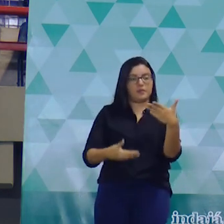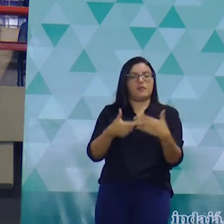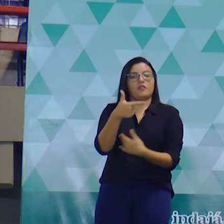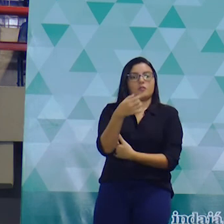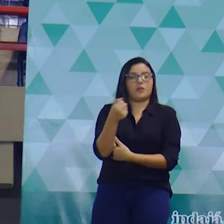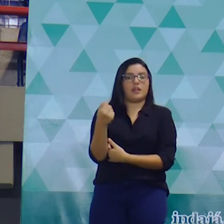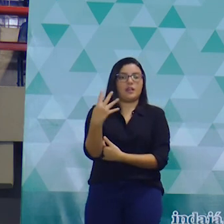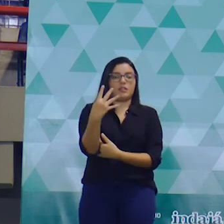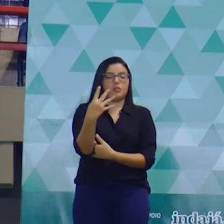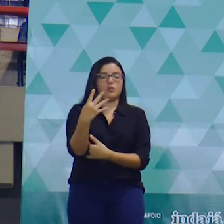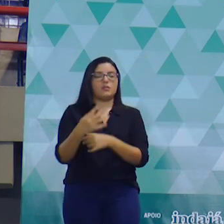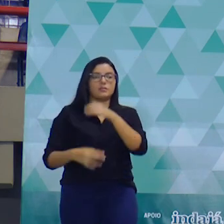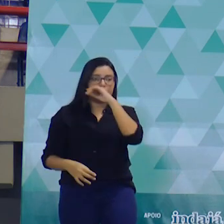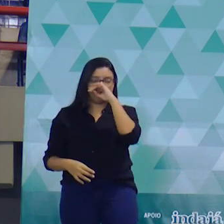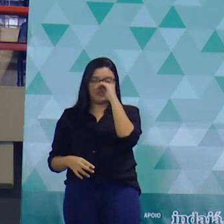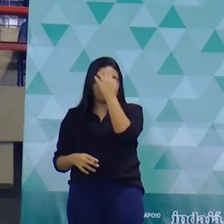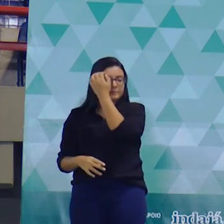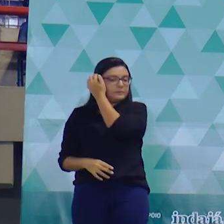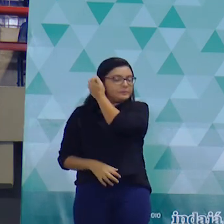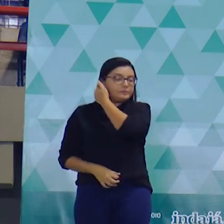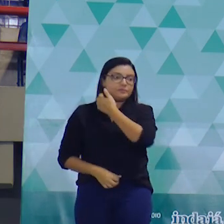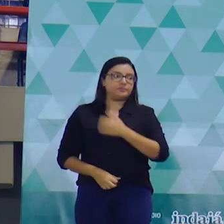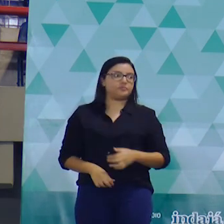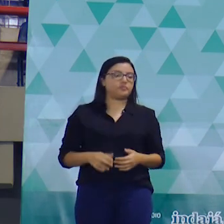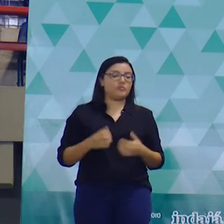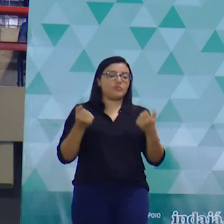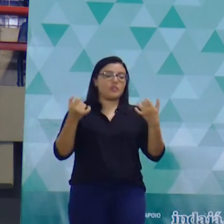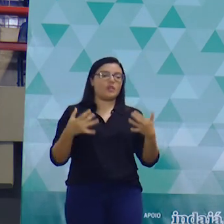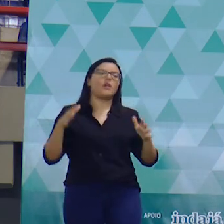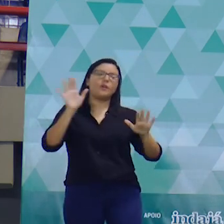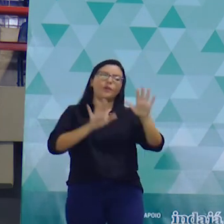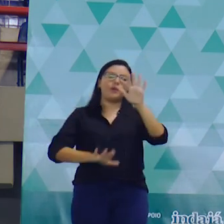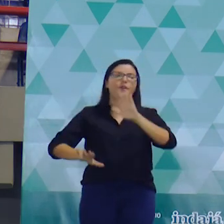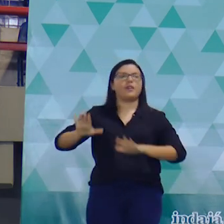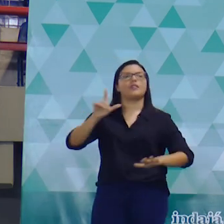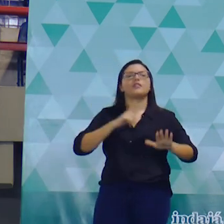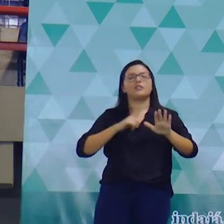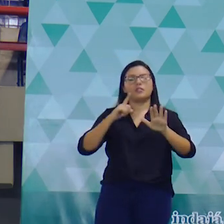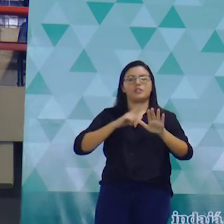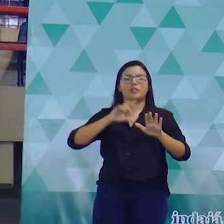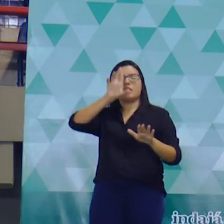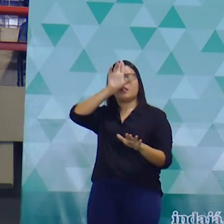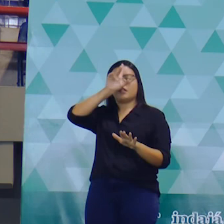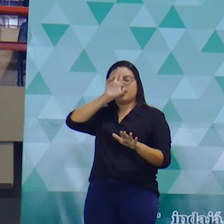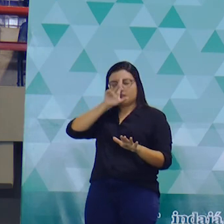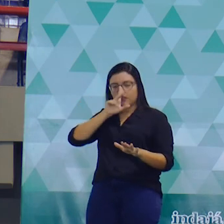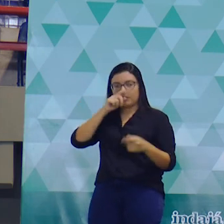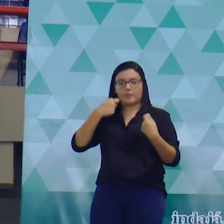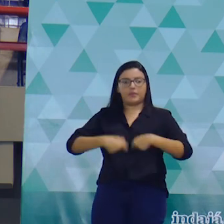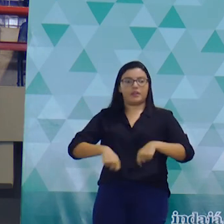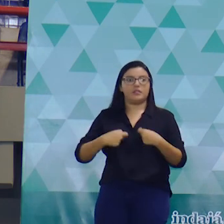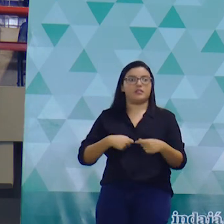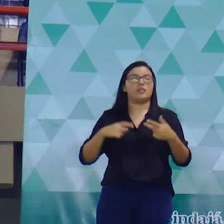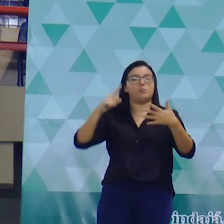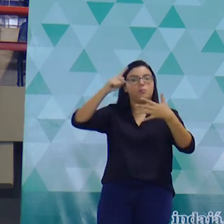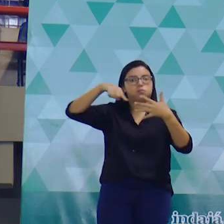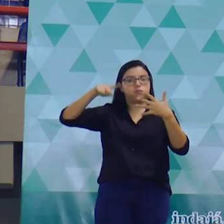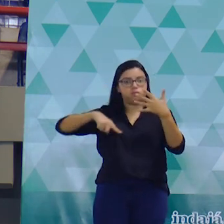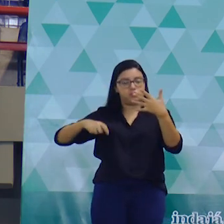2014, segunda aplicação, como eu acabei de dizer. E cuidado, pessoal, tem 3 correções para fazer aqui nessa